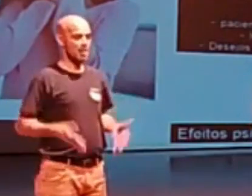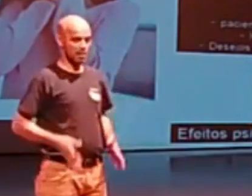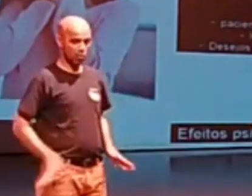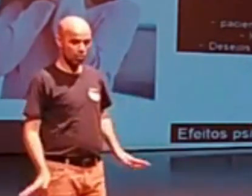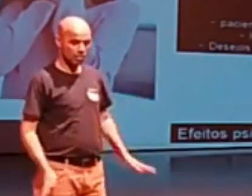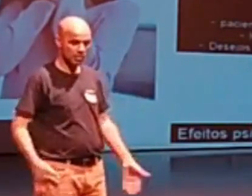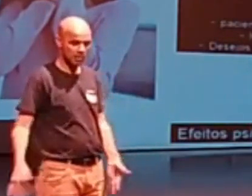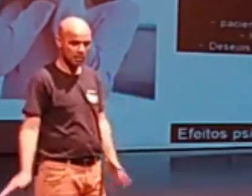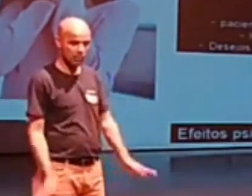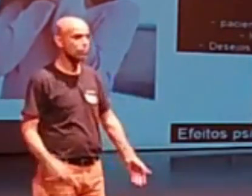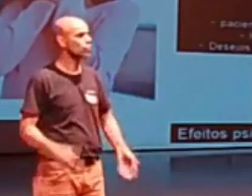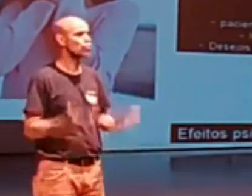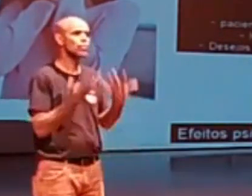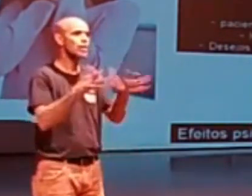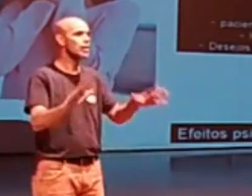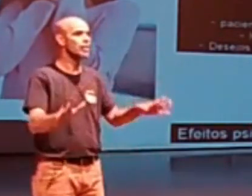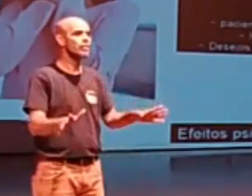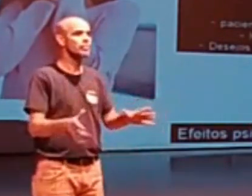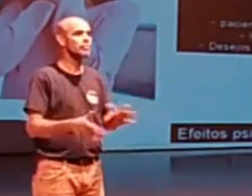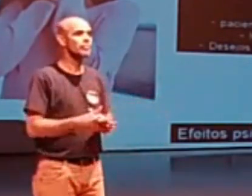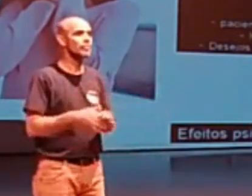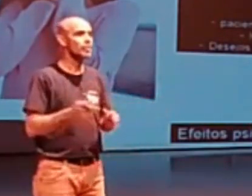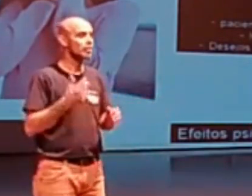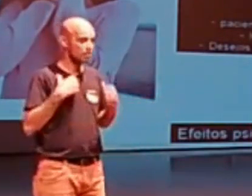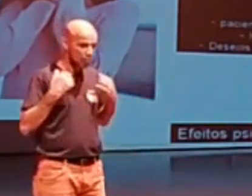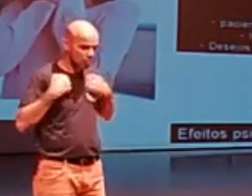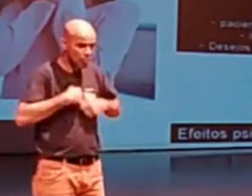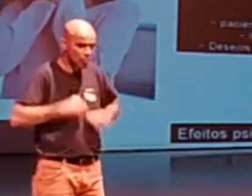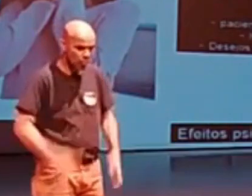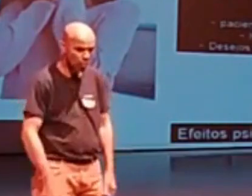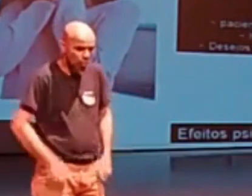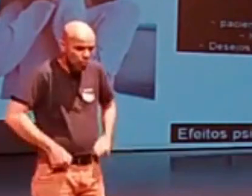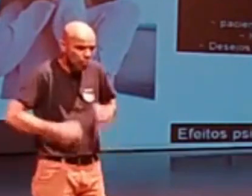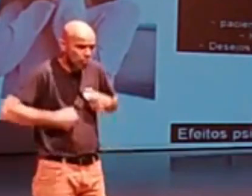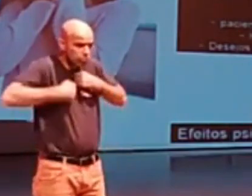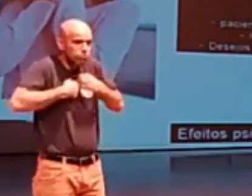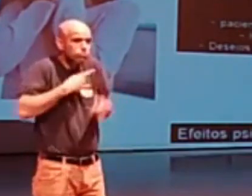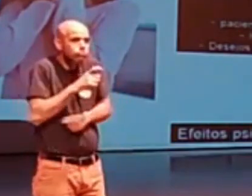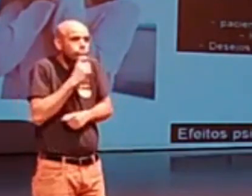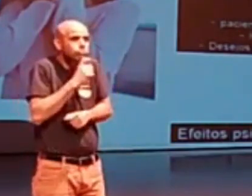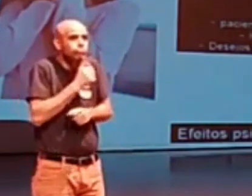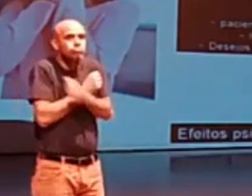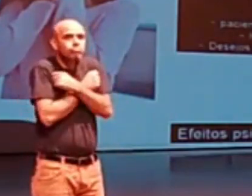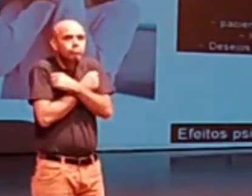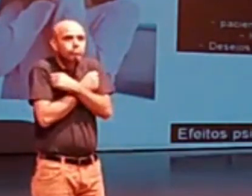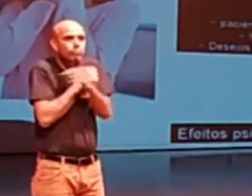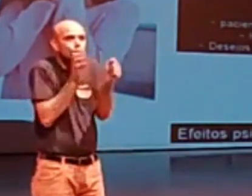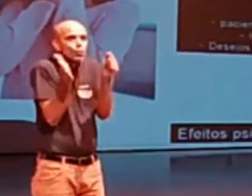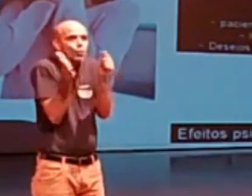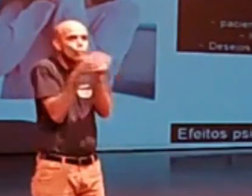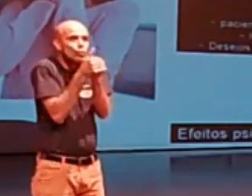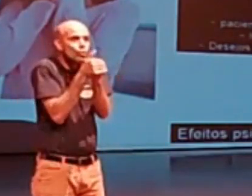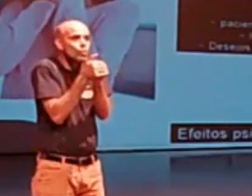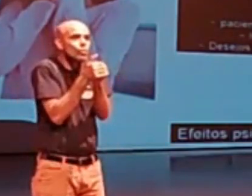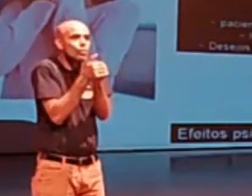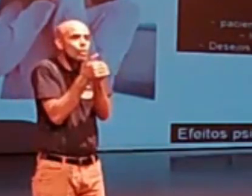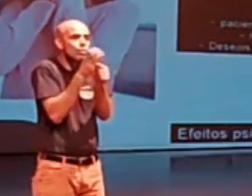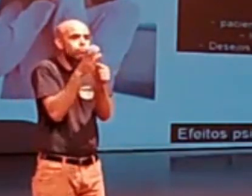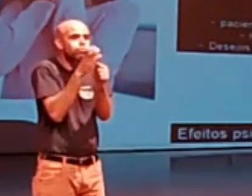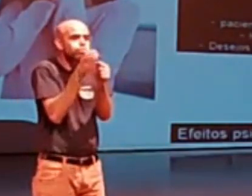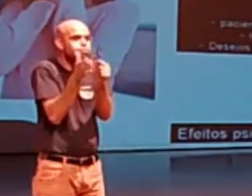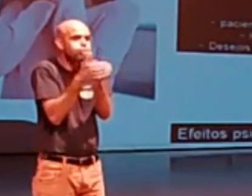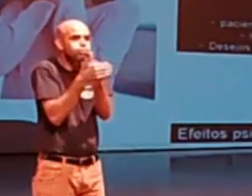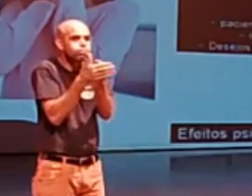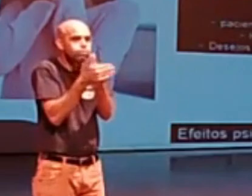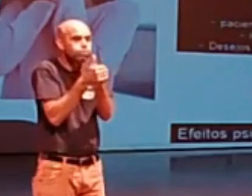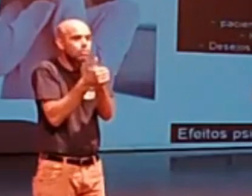Eu conheço crianças que elas tinham que usar sempre moletom, blusa. Para quê? Porque um moletom, mesmo no calor, ele é mais cheio,